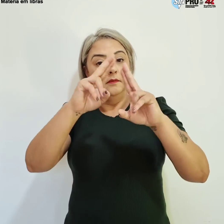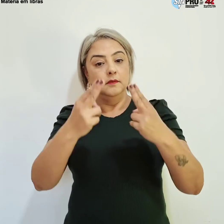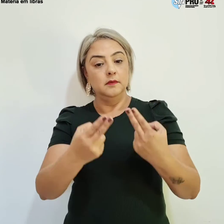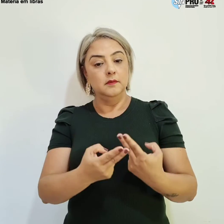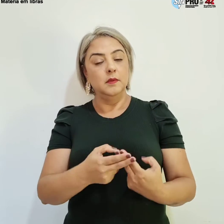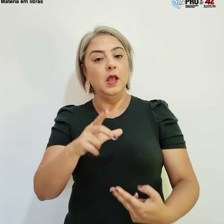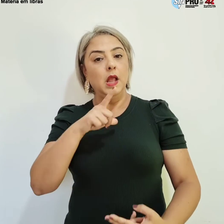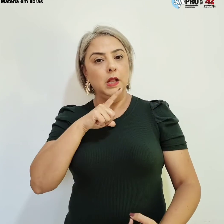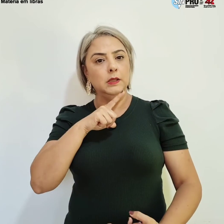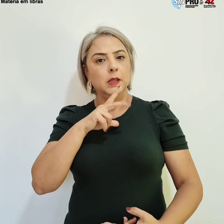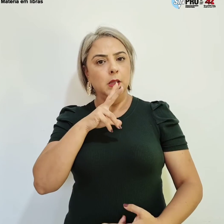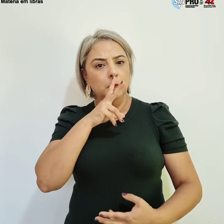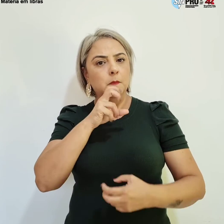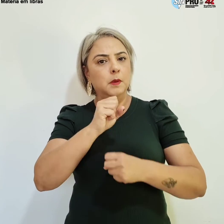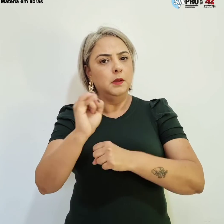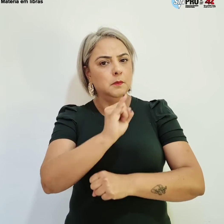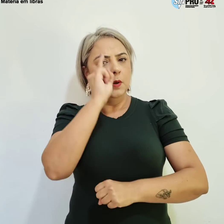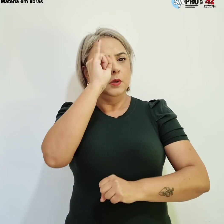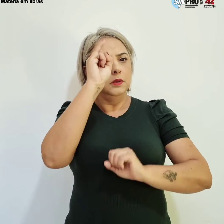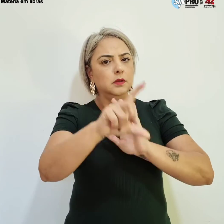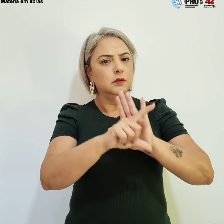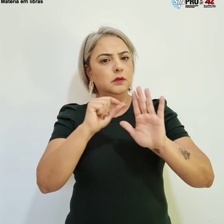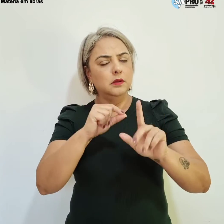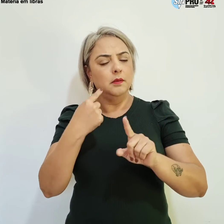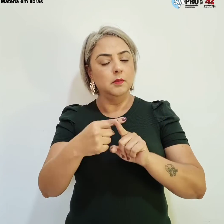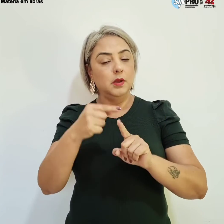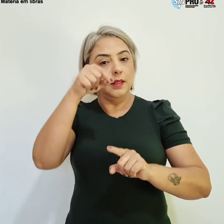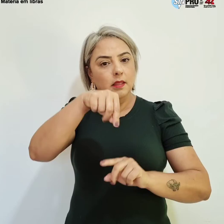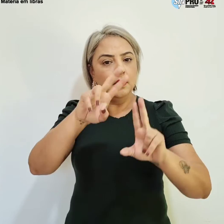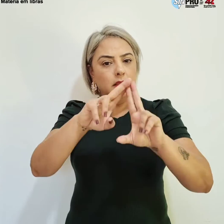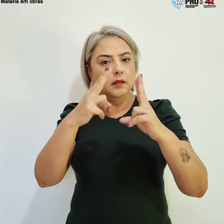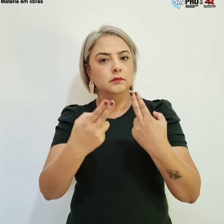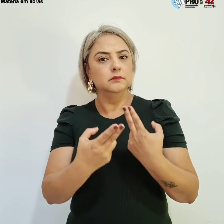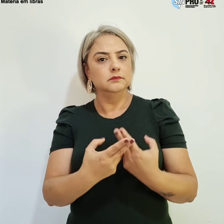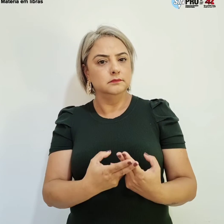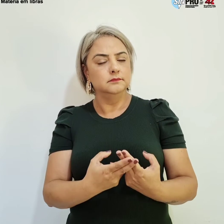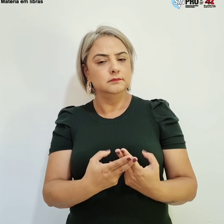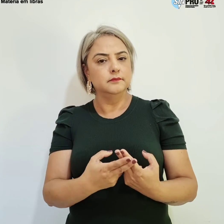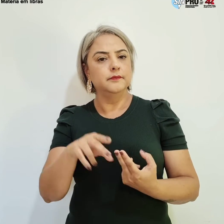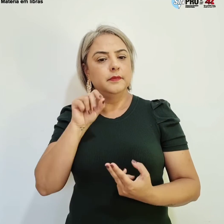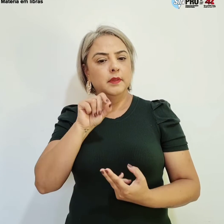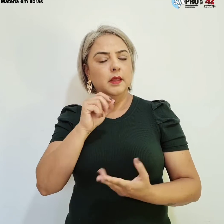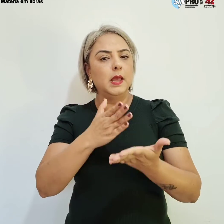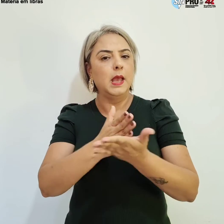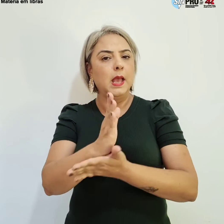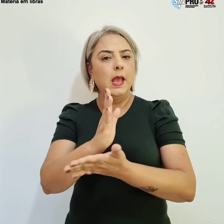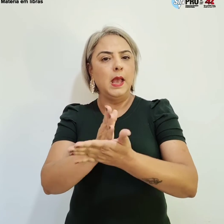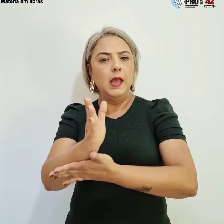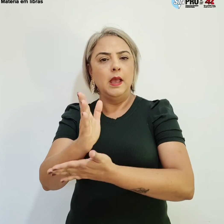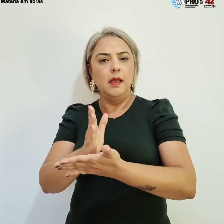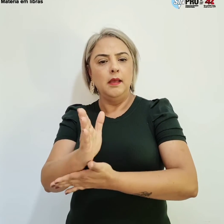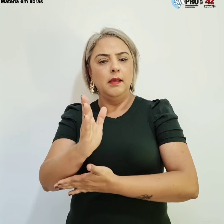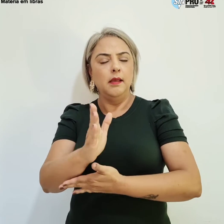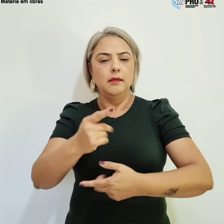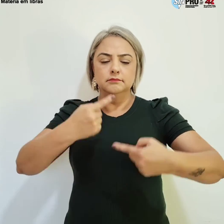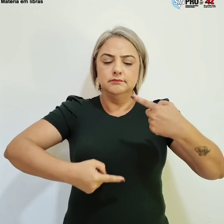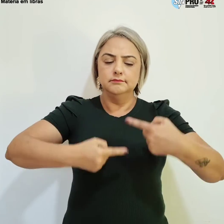grande fator de destaque, porque é nessa Casa Legislativa que é aprovada as grandes políticas educacionais